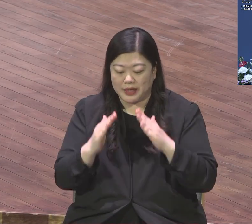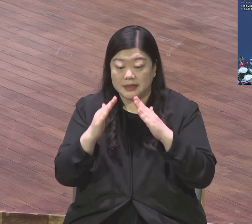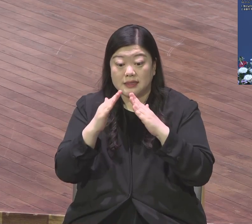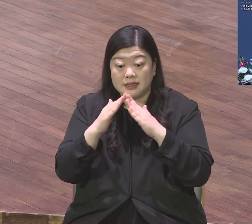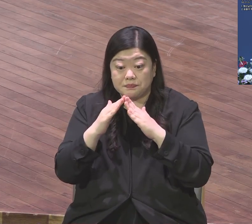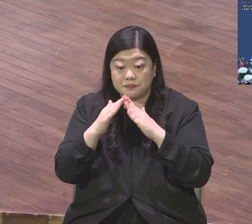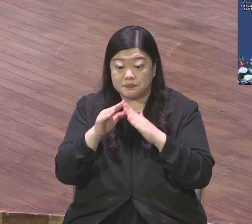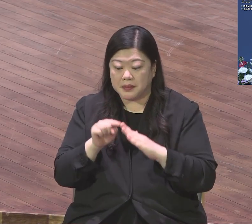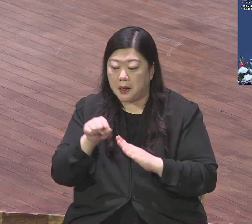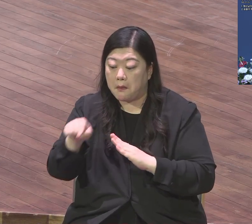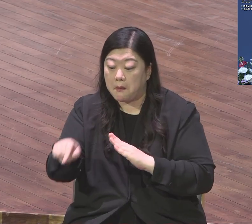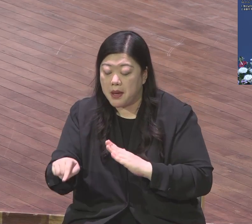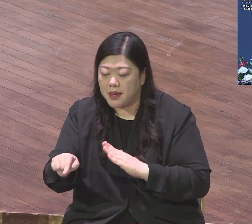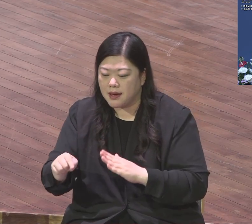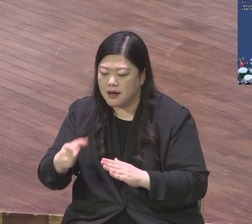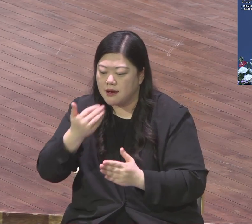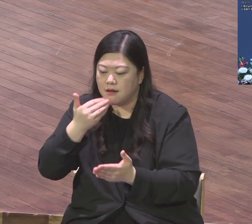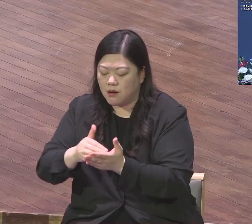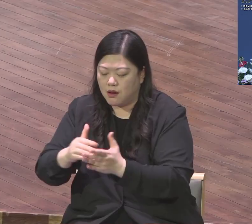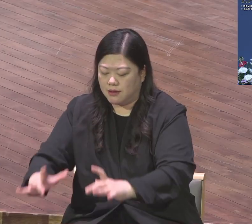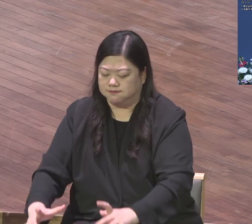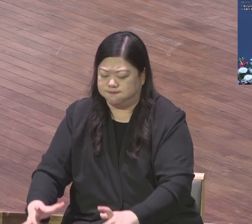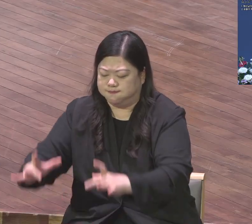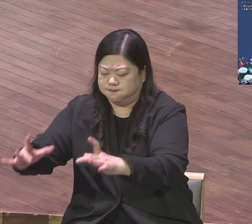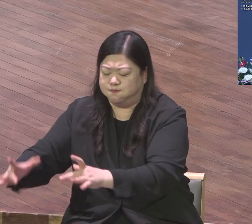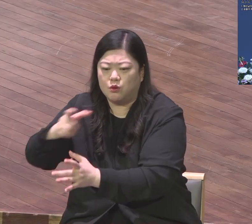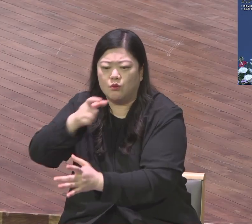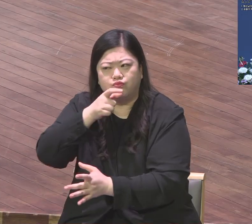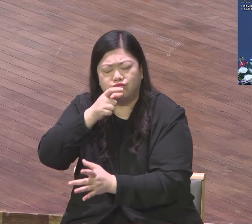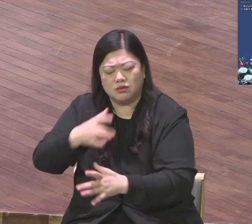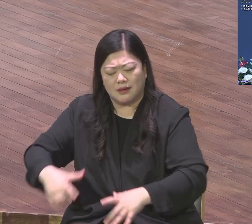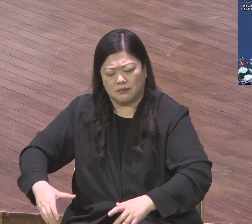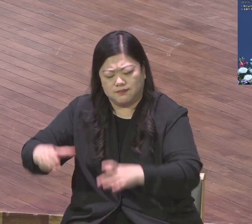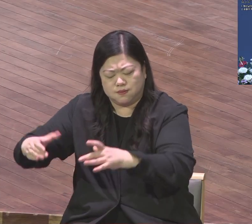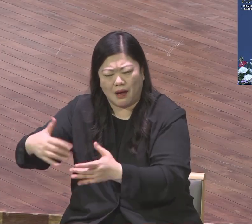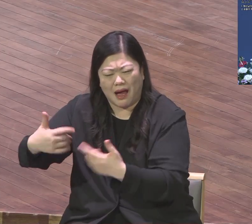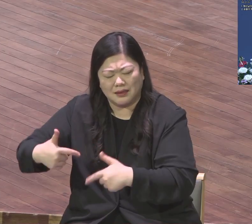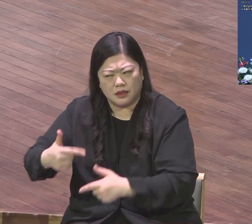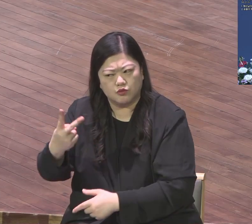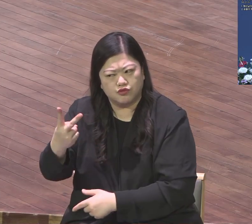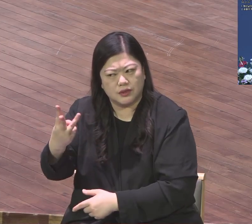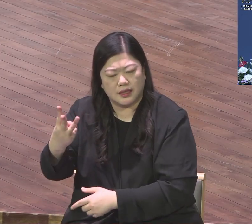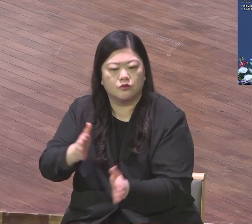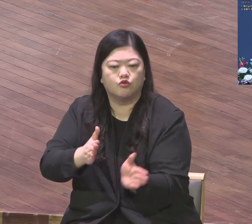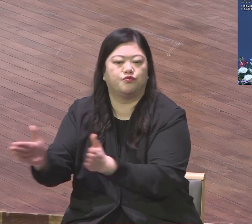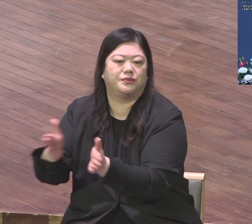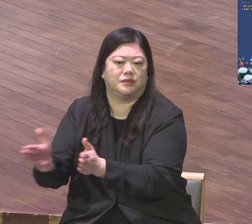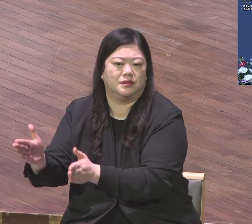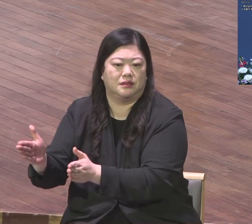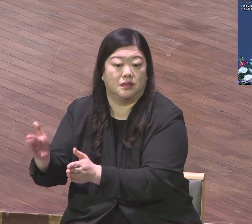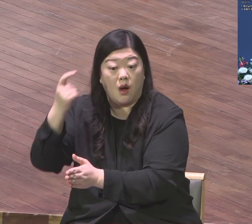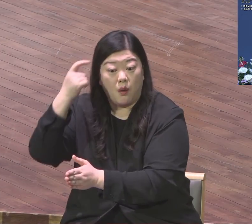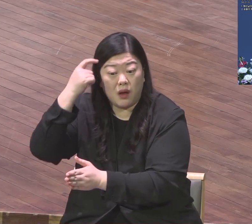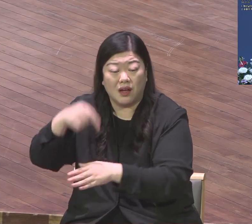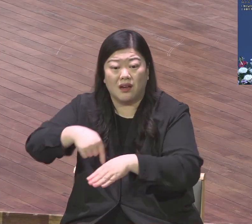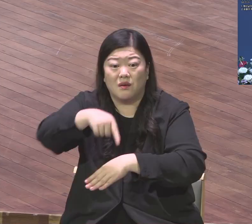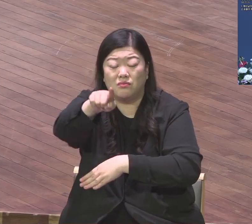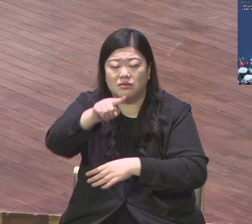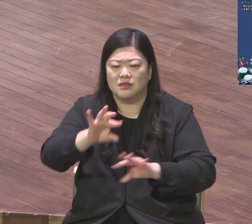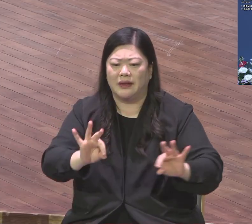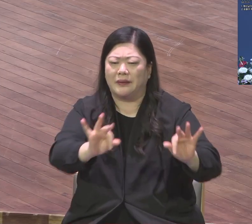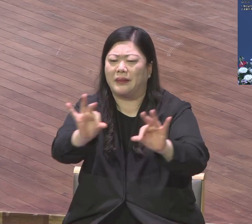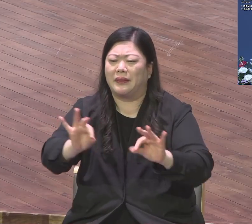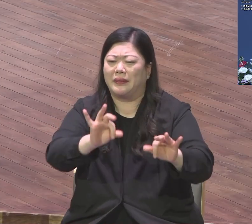있어요. 왜냐하면 이들은 샌들을 신고 다니기 때문에 남의 집이나 자기 집에 들어올 때 언제나 발을 씻어야